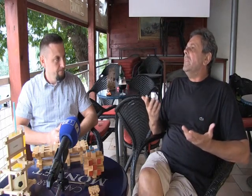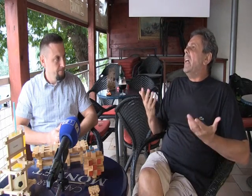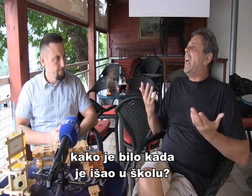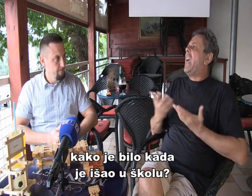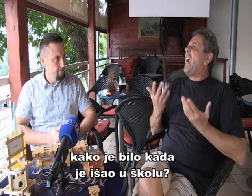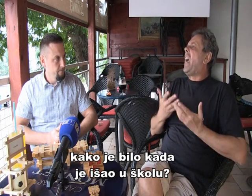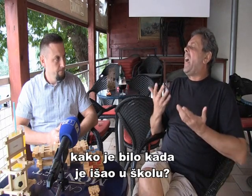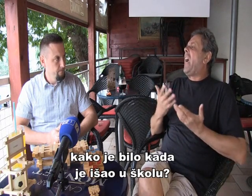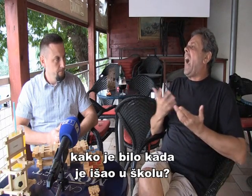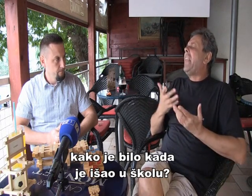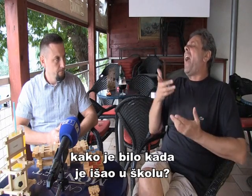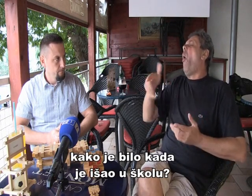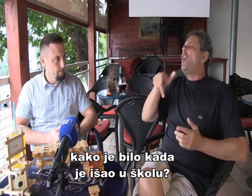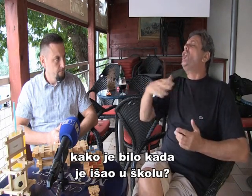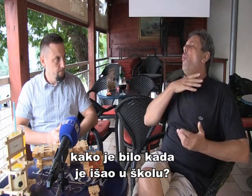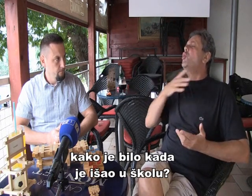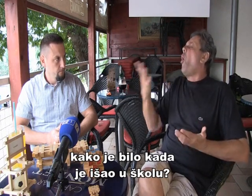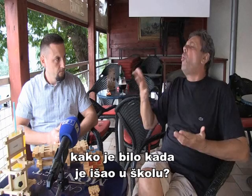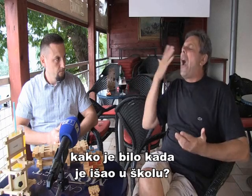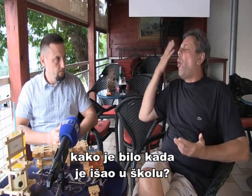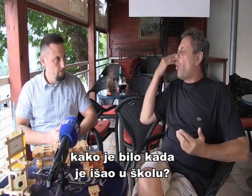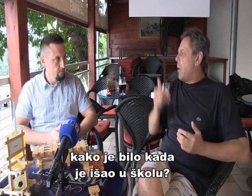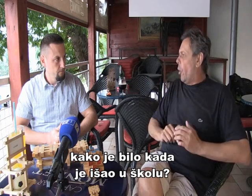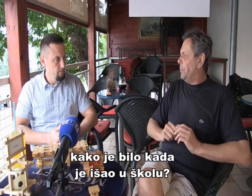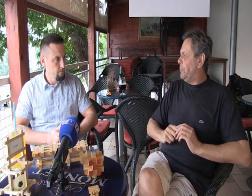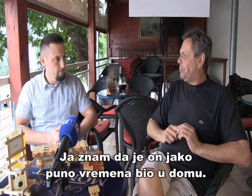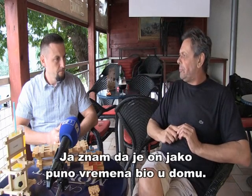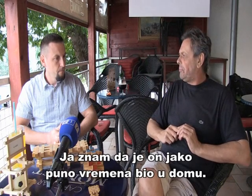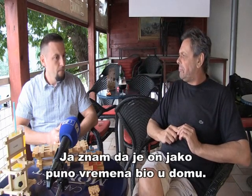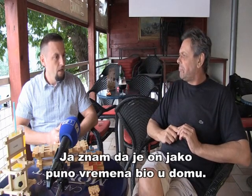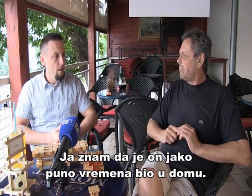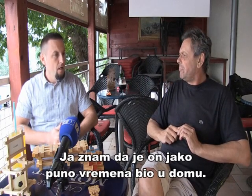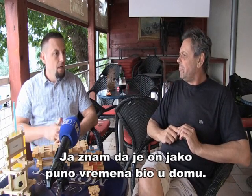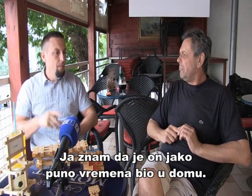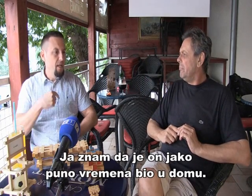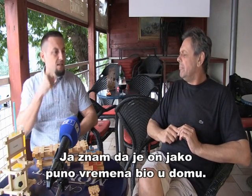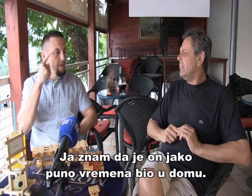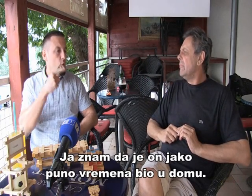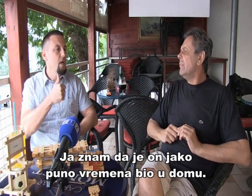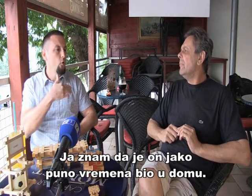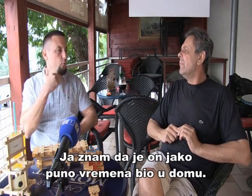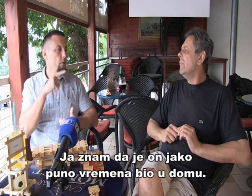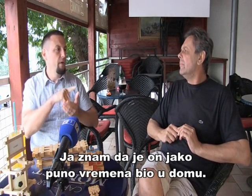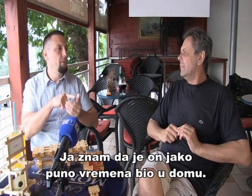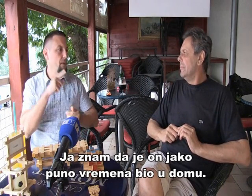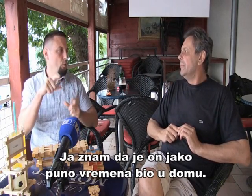kada je on išao u školu, kako je to bilo? Pa ja znam da on jako puno vremena bio u